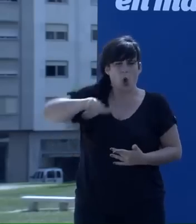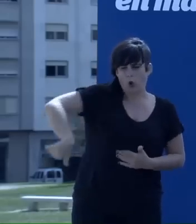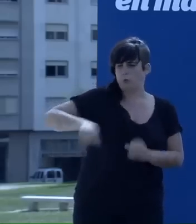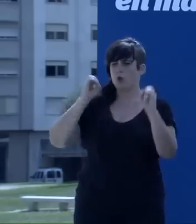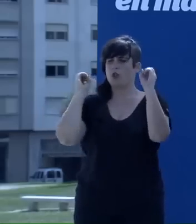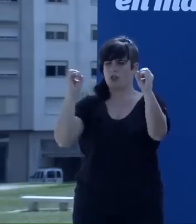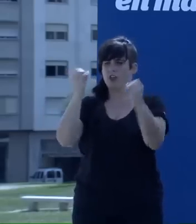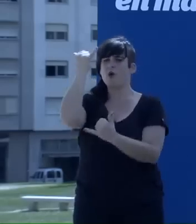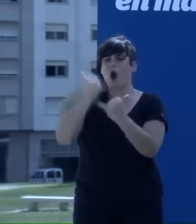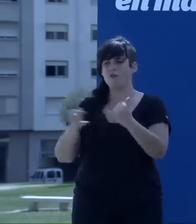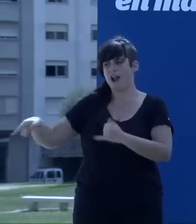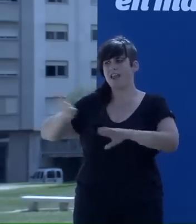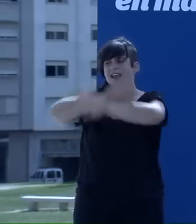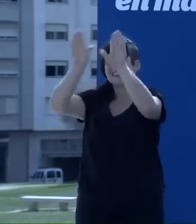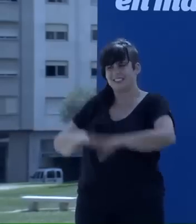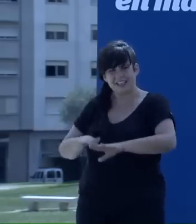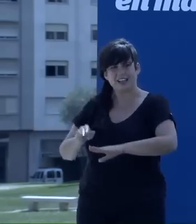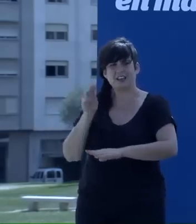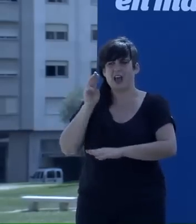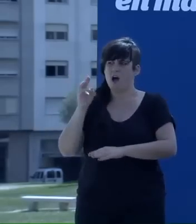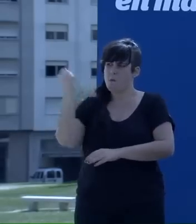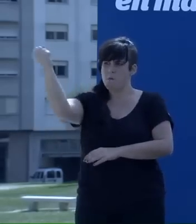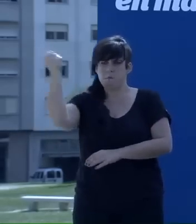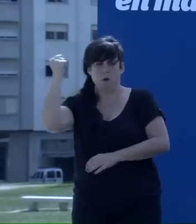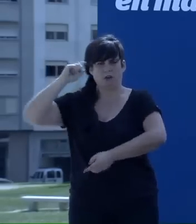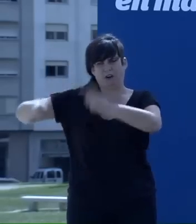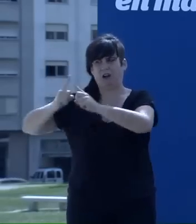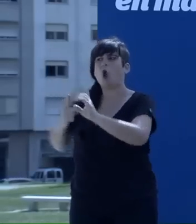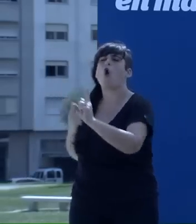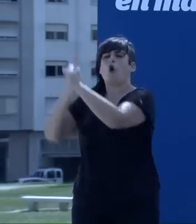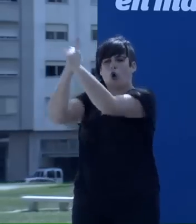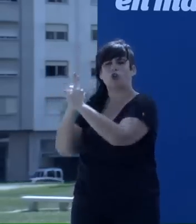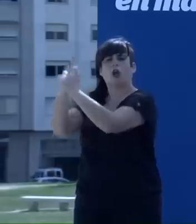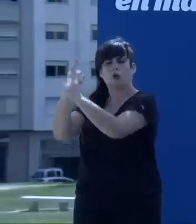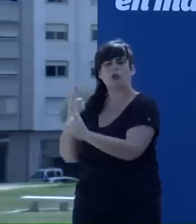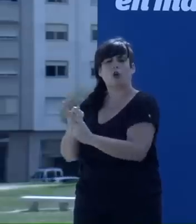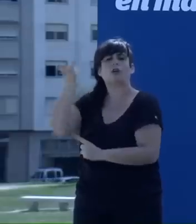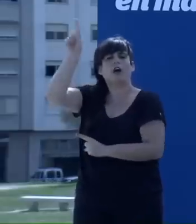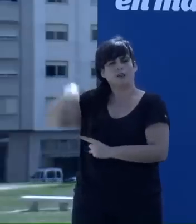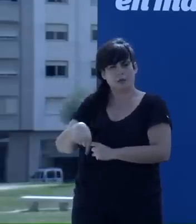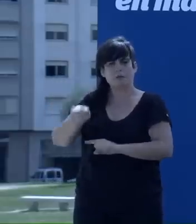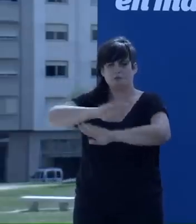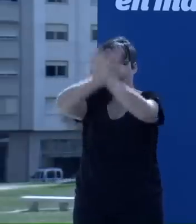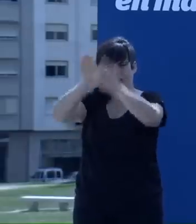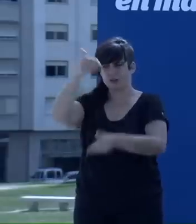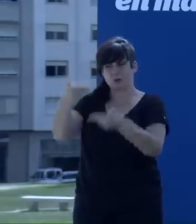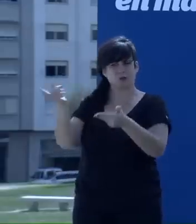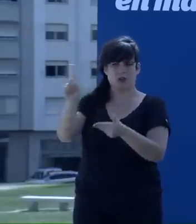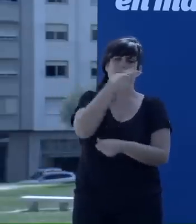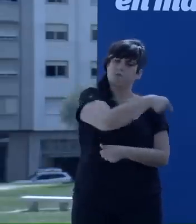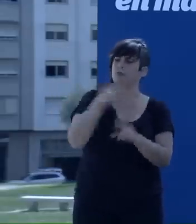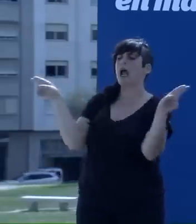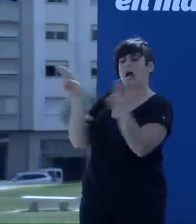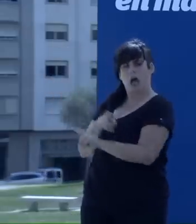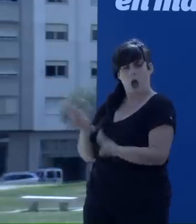súas sentencias contra o poder despótico, que anulou decisións absolutamente inxustas. Como non se vai votar a quen